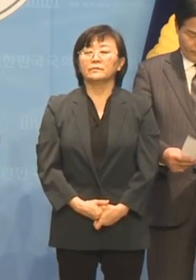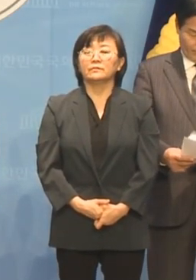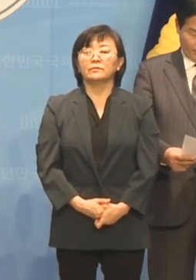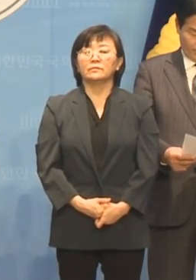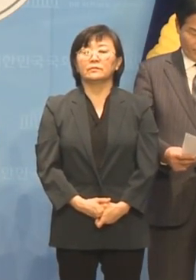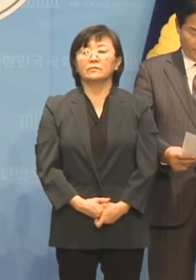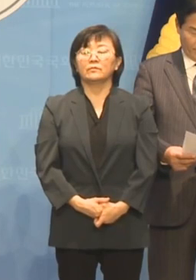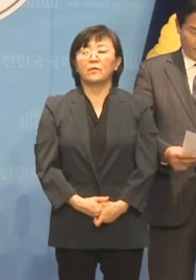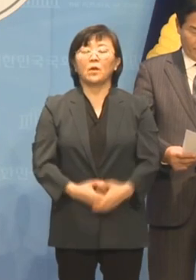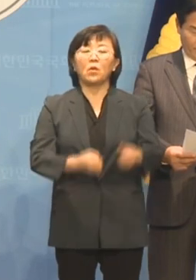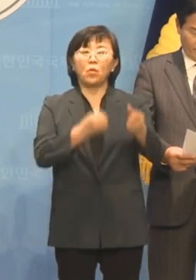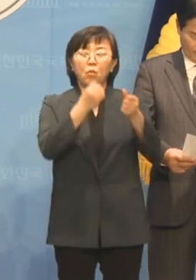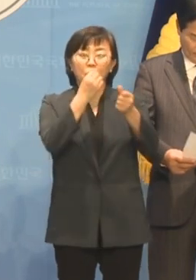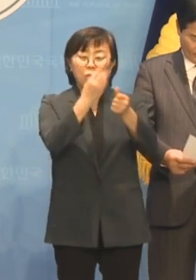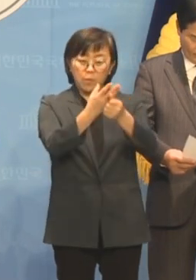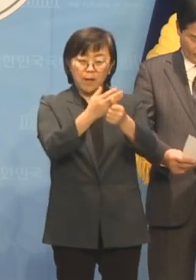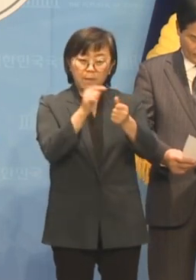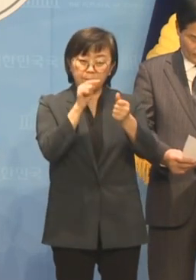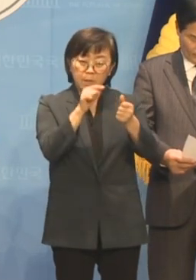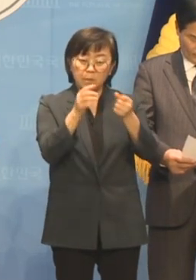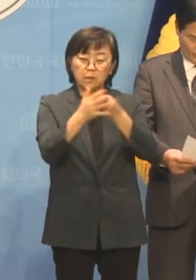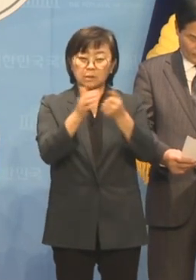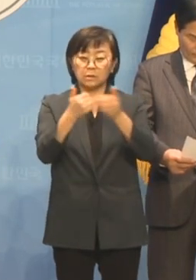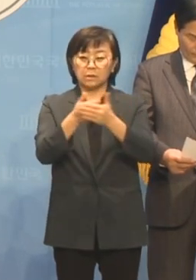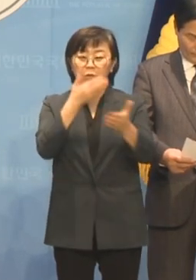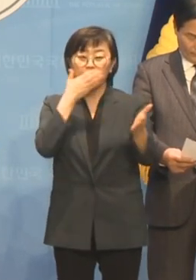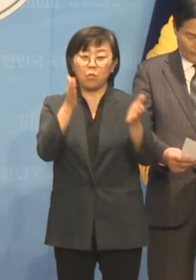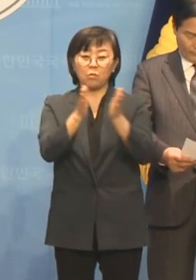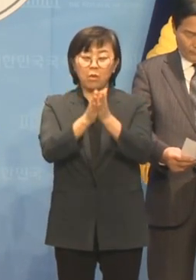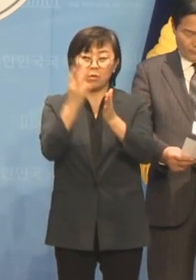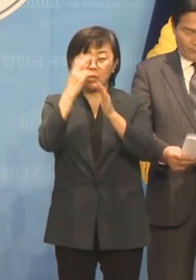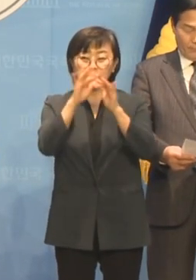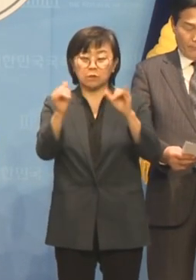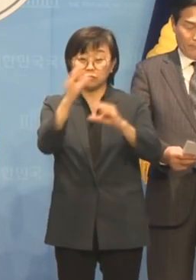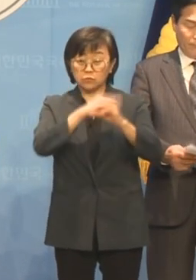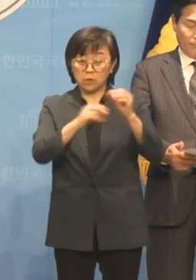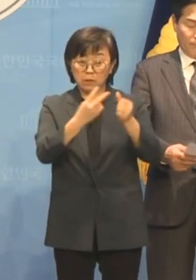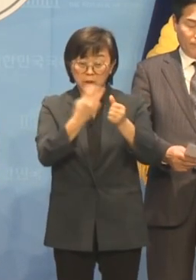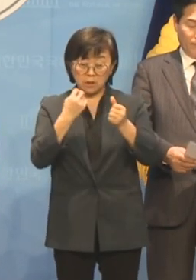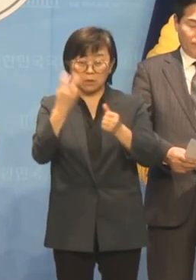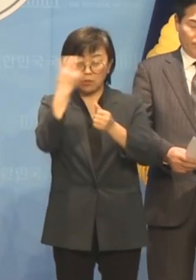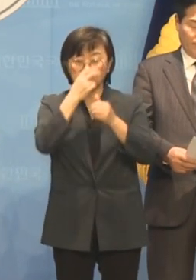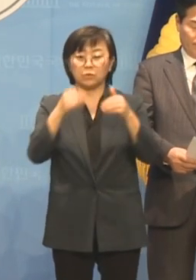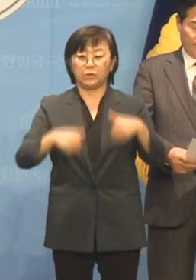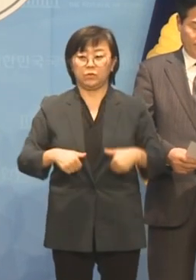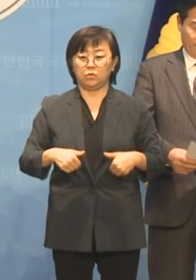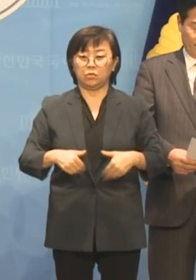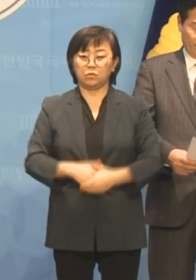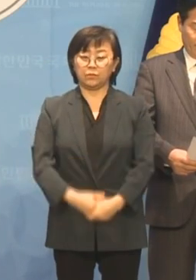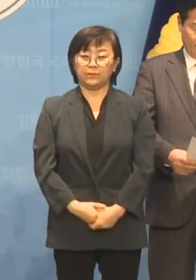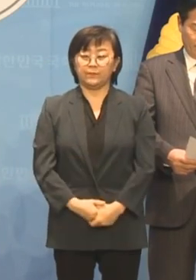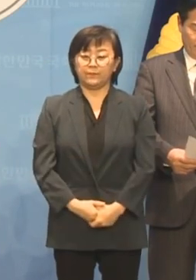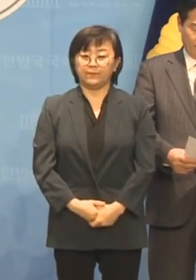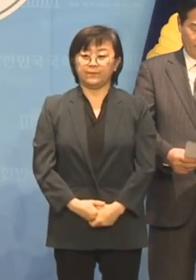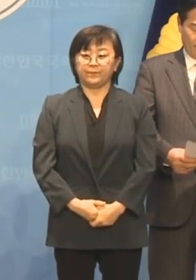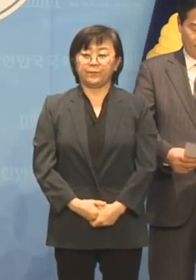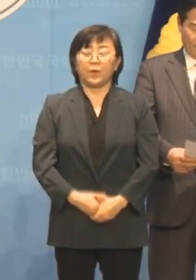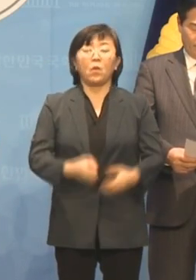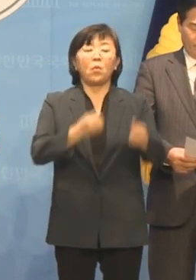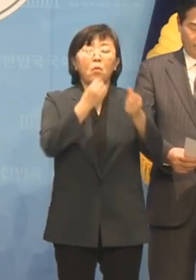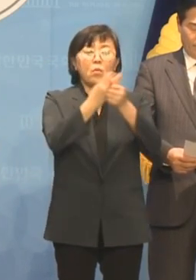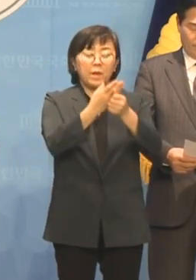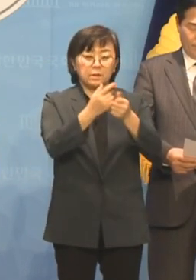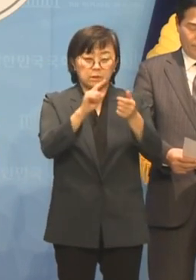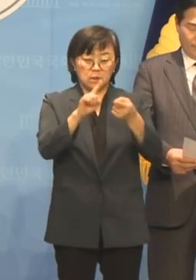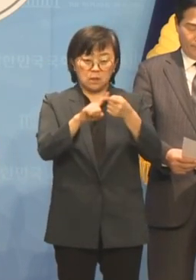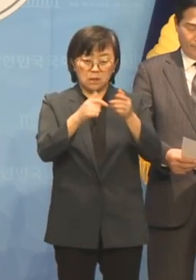한편 고발 사주의 공범 검사들에 대한 추가 탄핵 검토가 필요합니다. 고발 사주